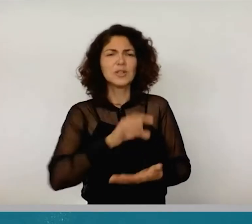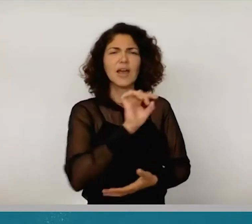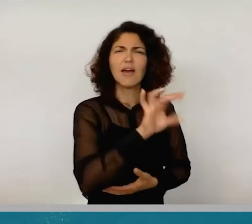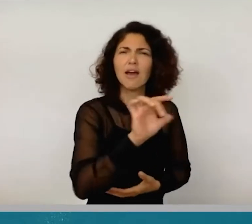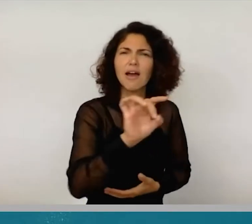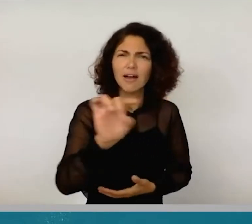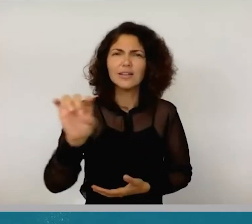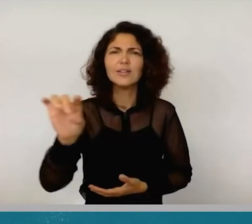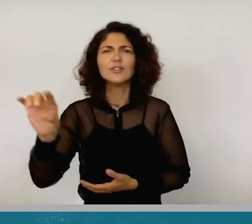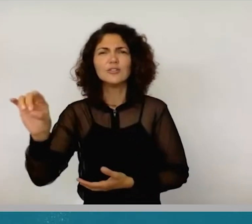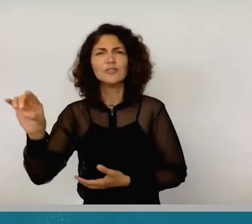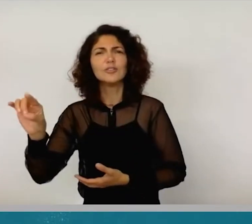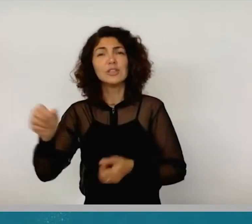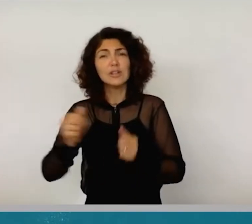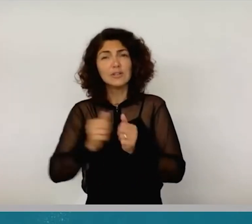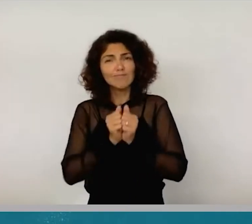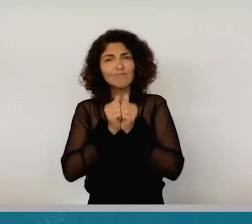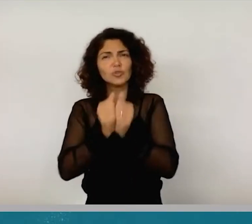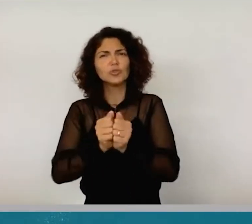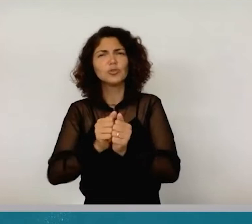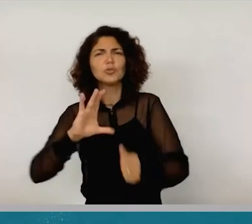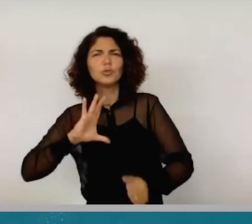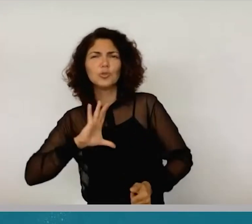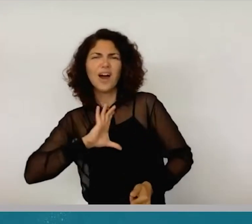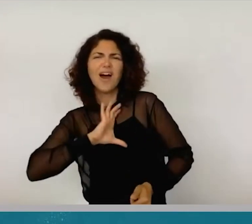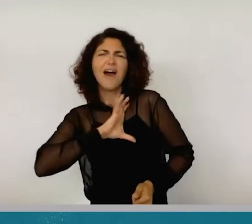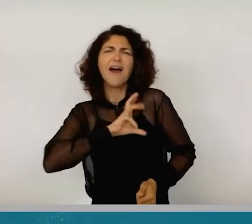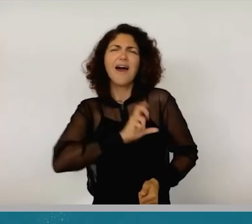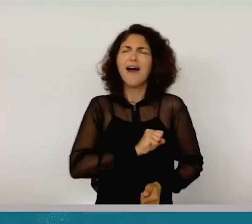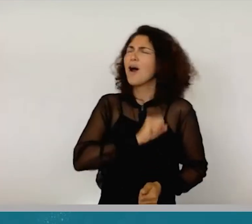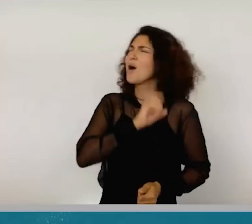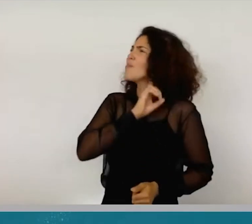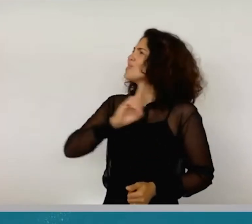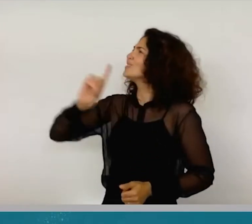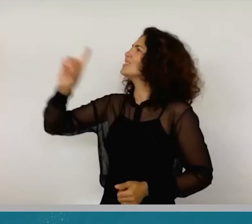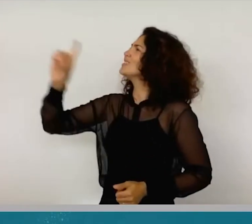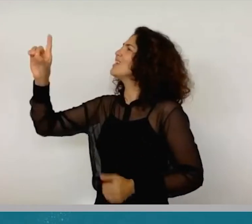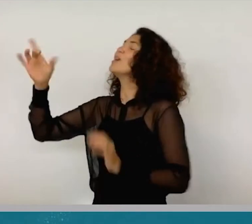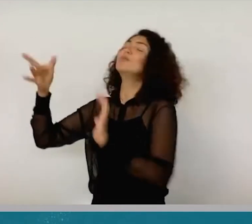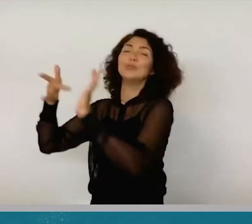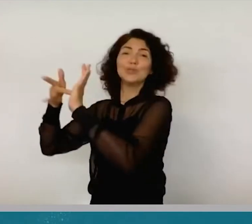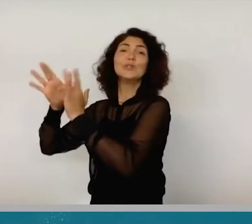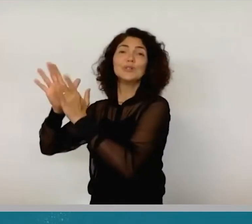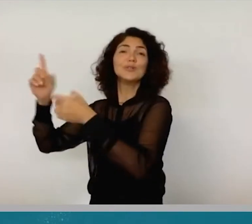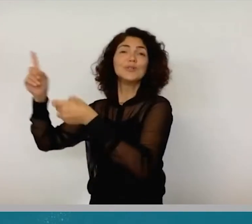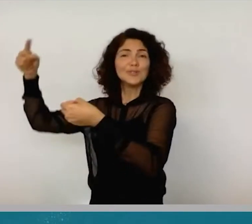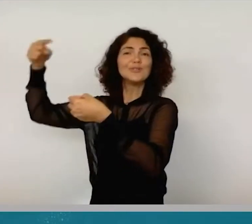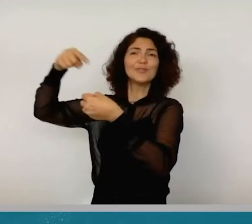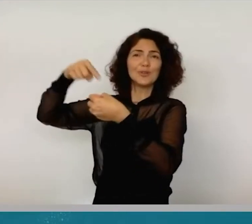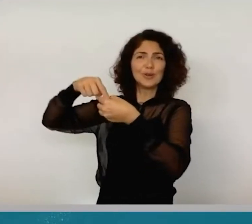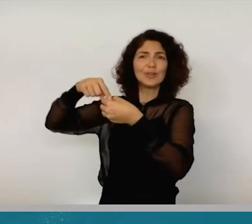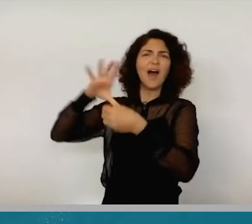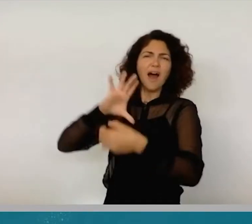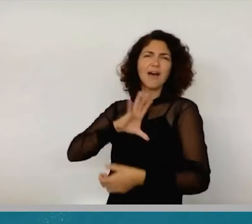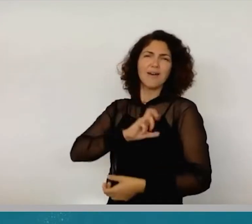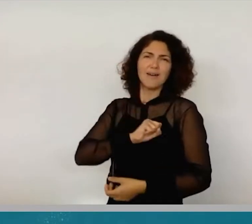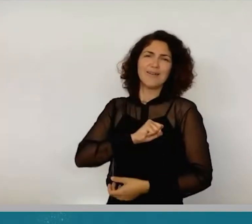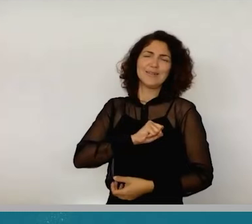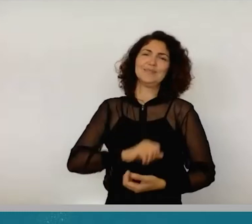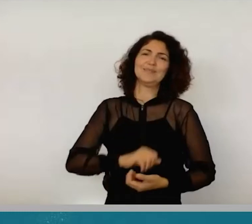a sua vinda. Então nós precisamos ver um problema sério entre nós, versículo